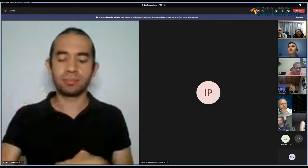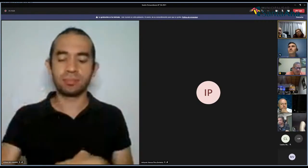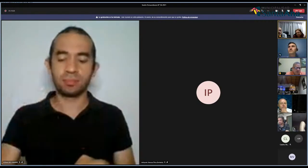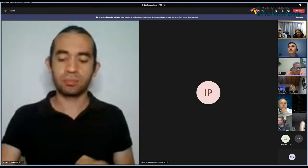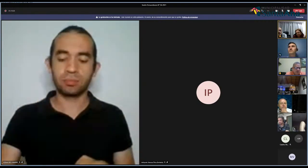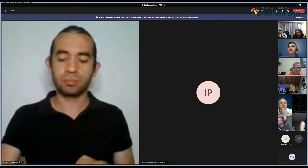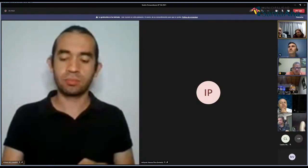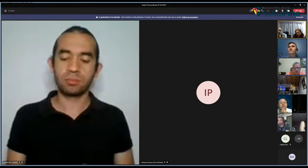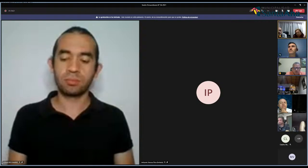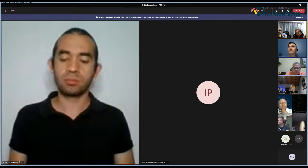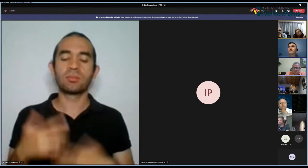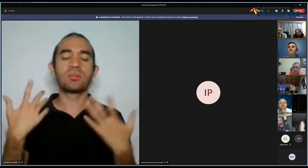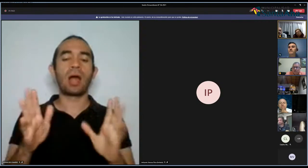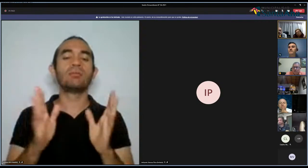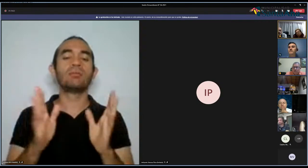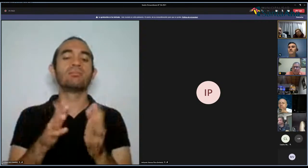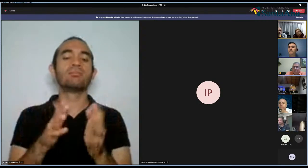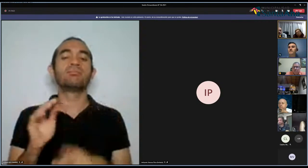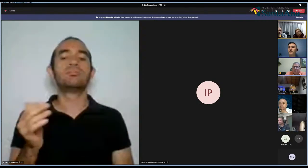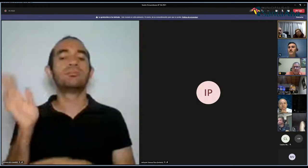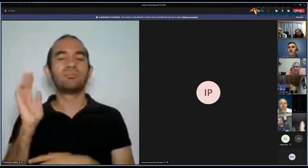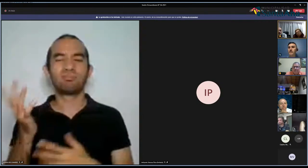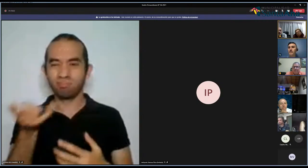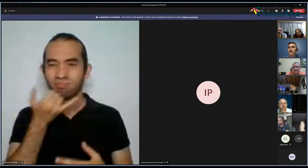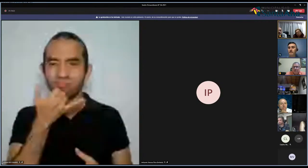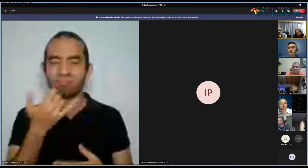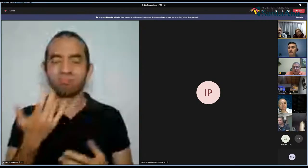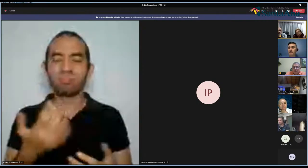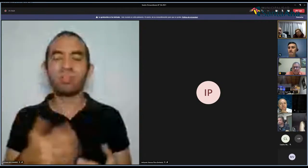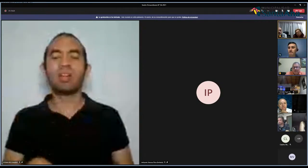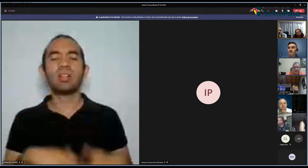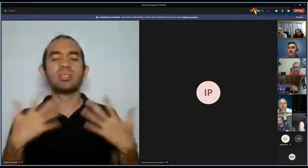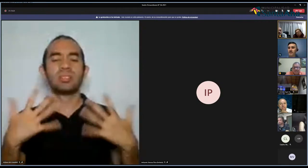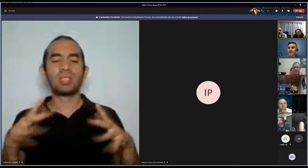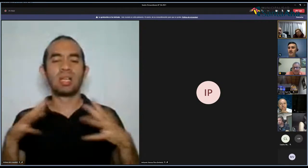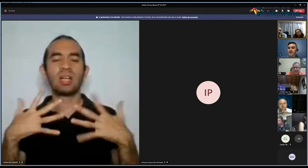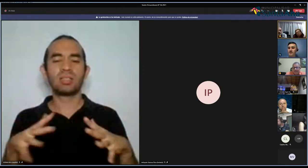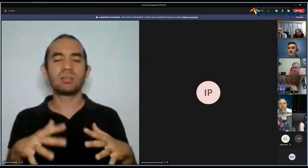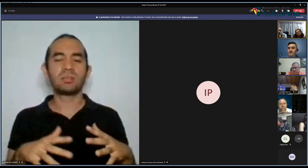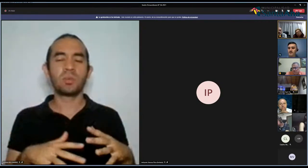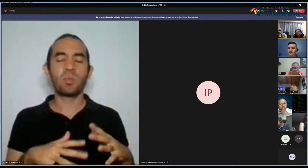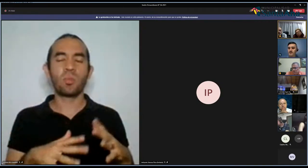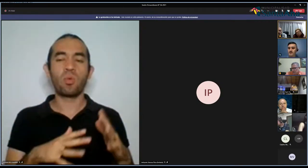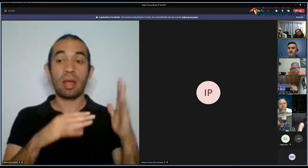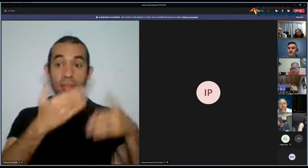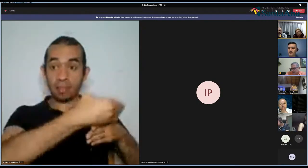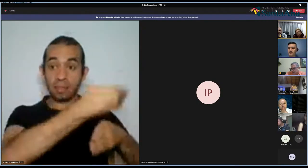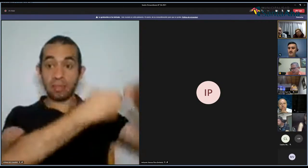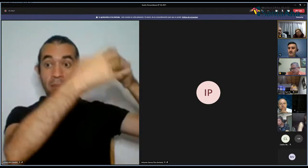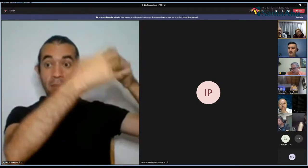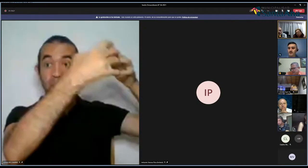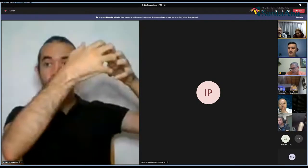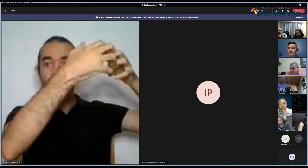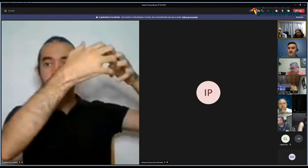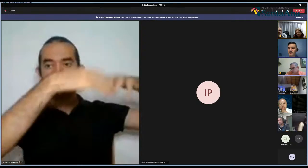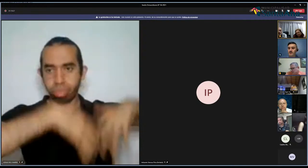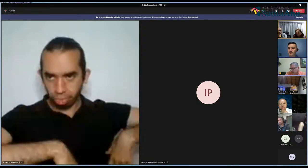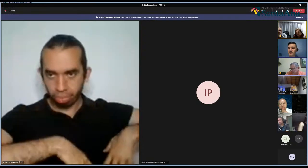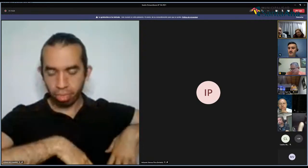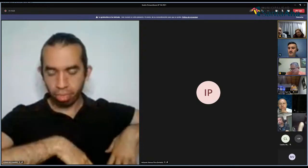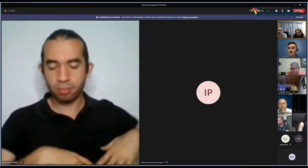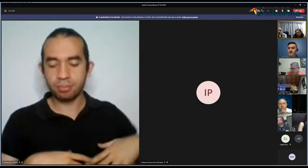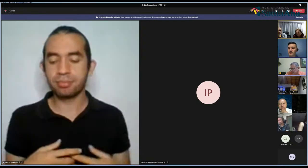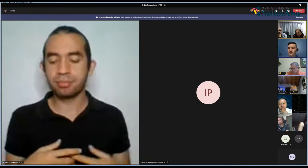presentó con un derrumbe de una como una especie tapia que se había hecho la parte aparentemente el sector de